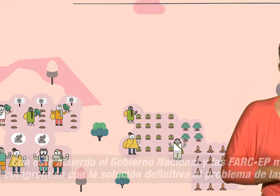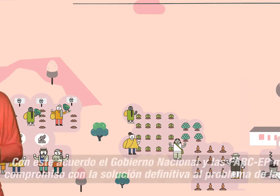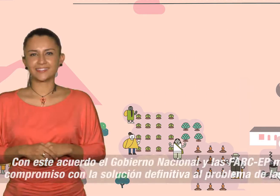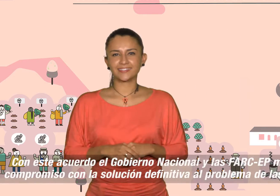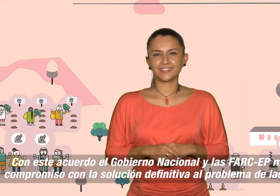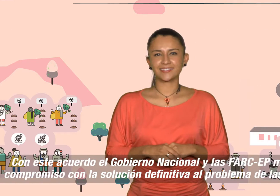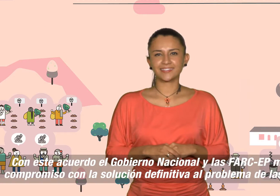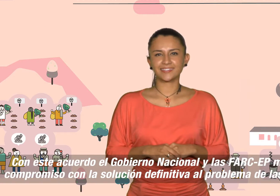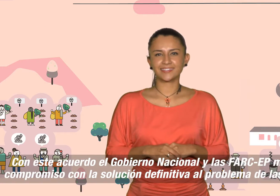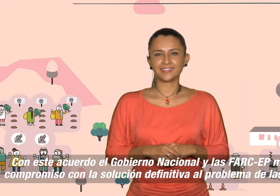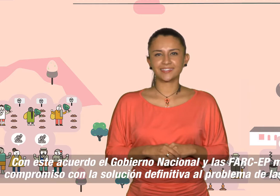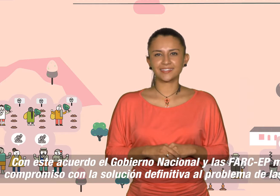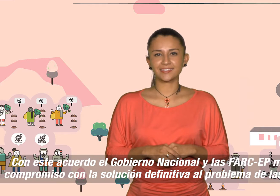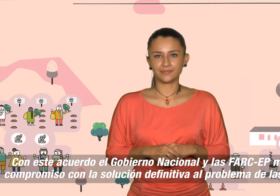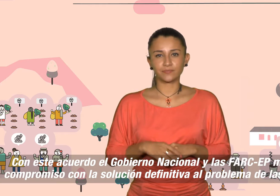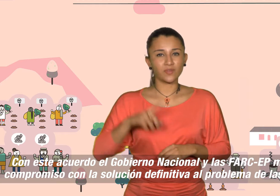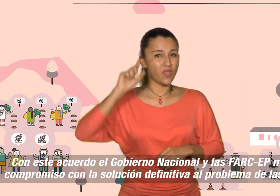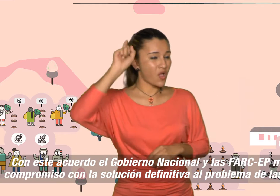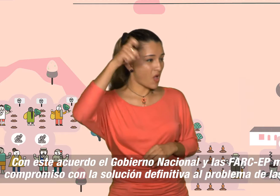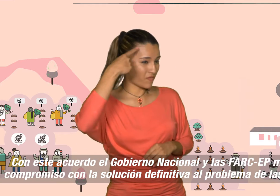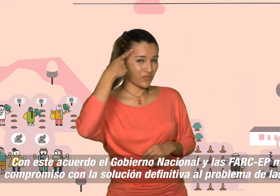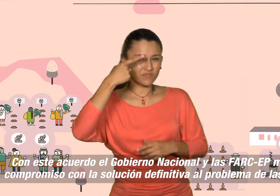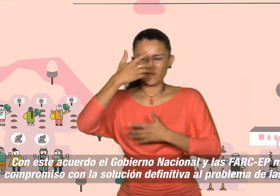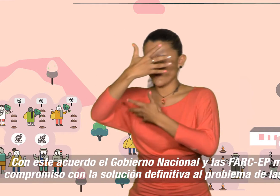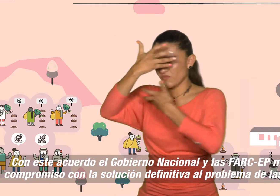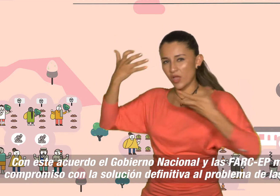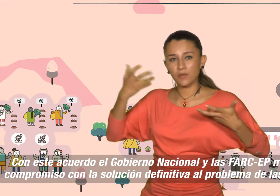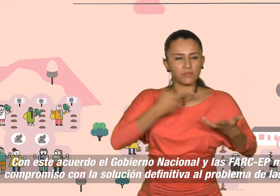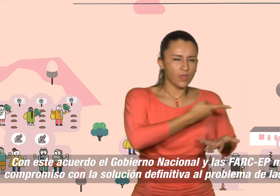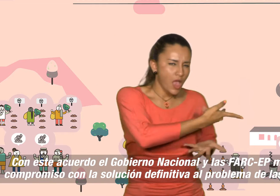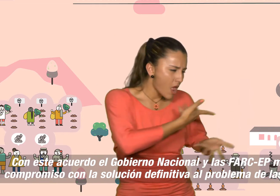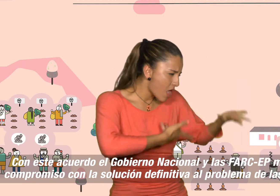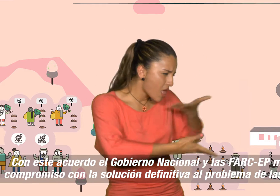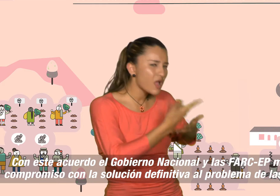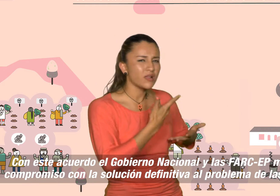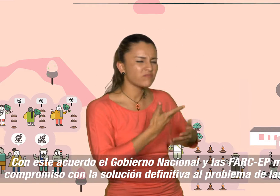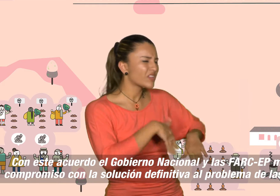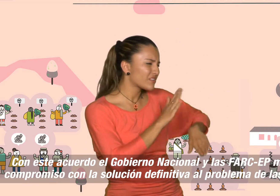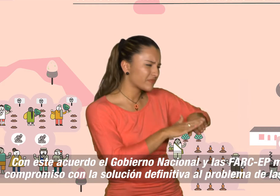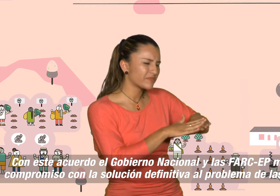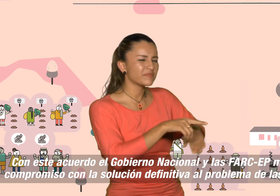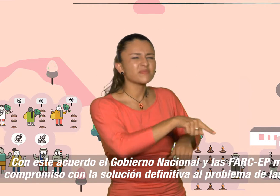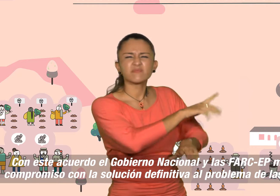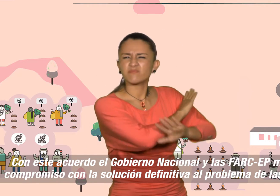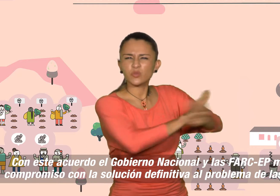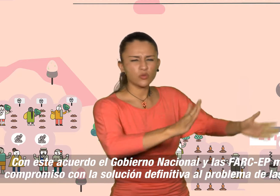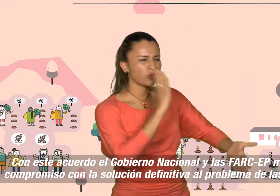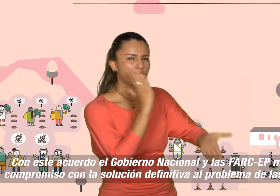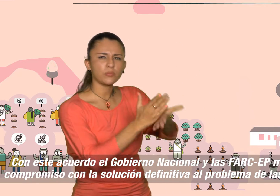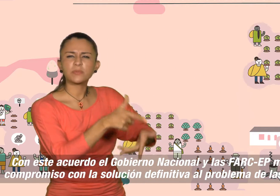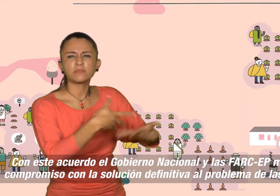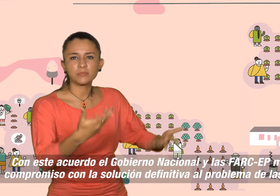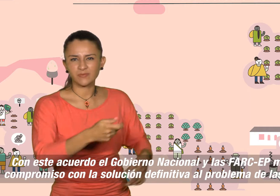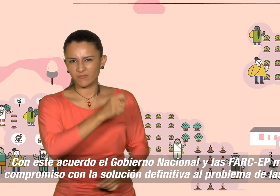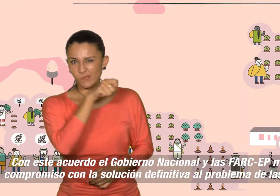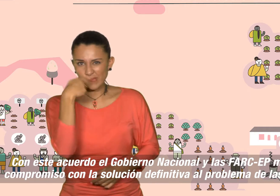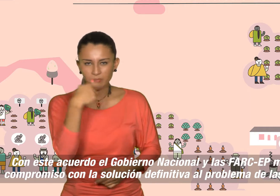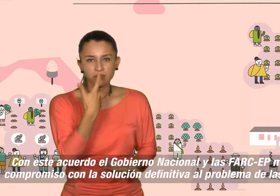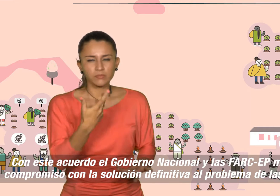Con este acuerdo, el Gobierno Nacional y las FARC-EP manifiestan su compromiso con la solución definitiva